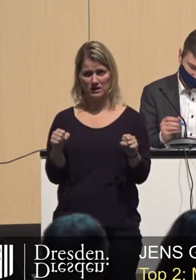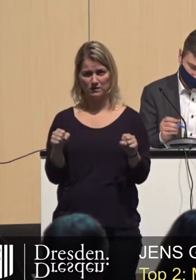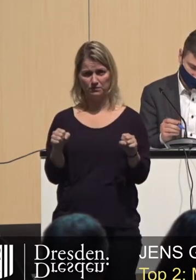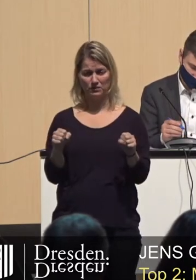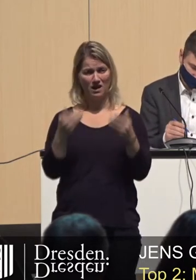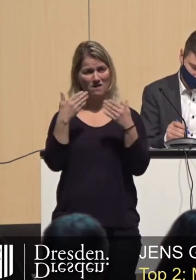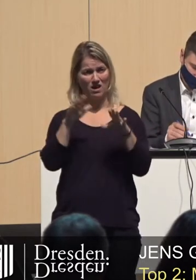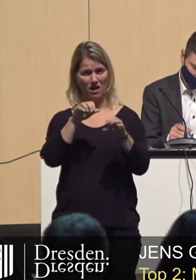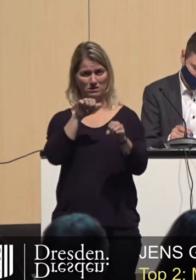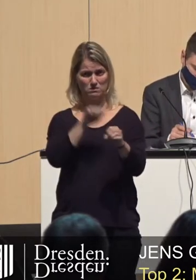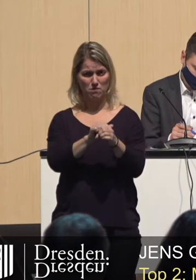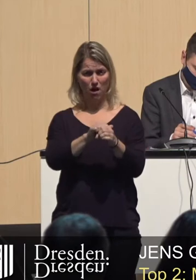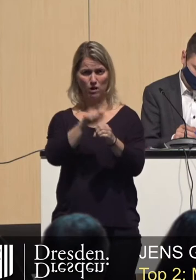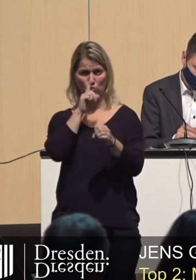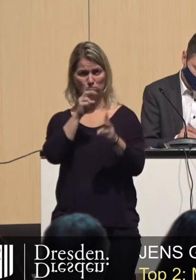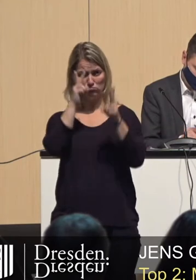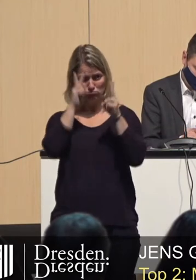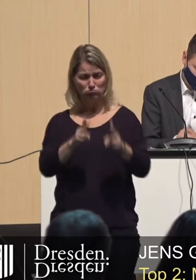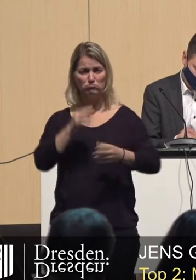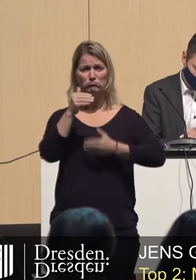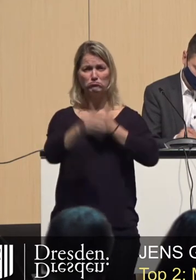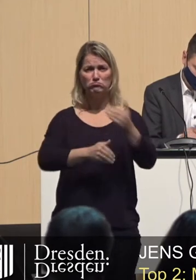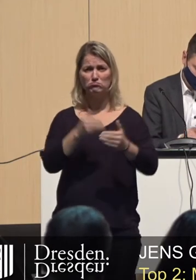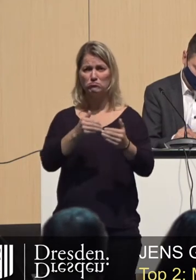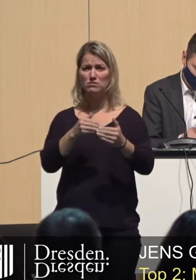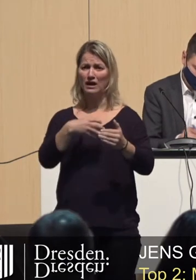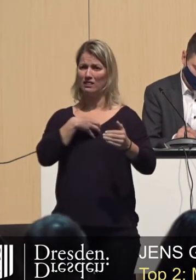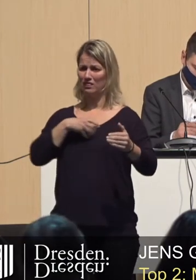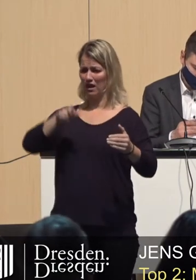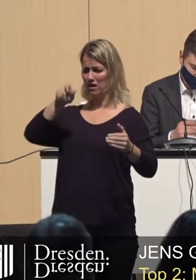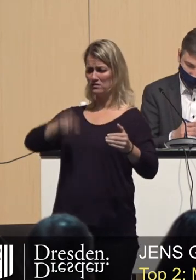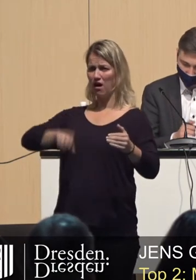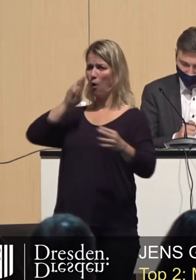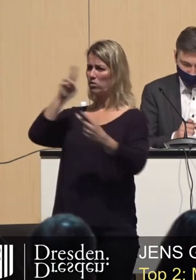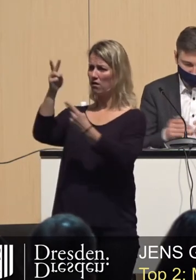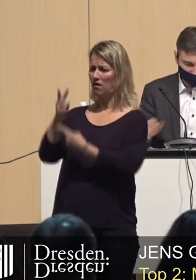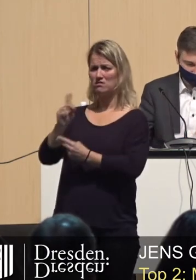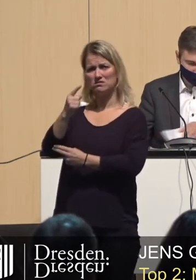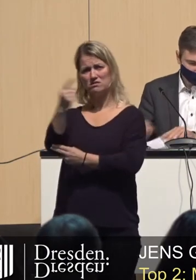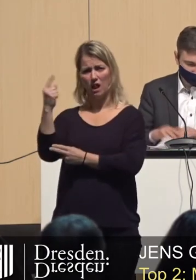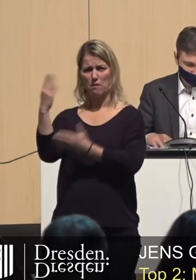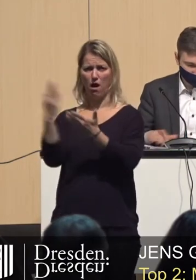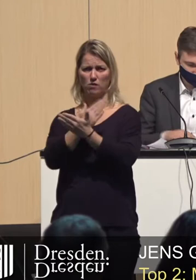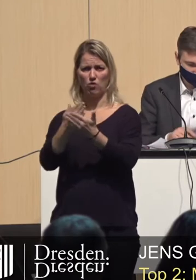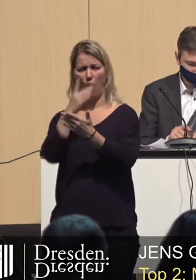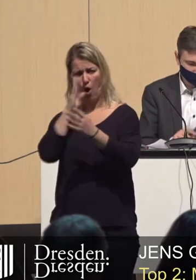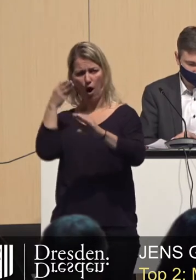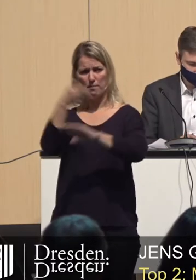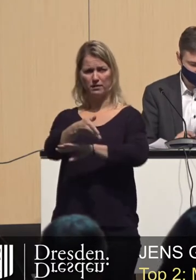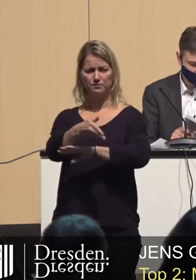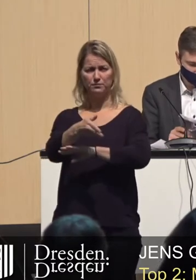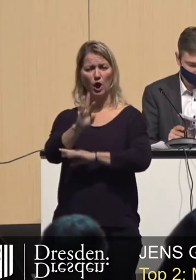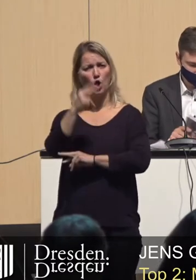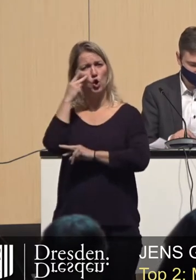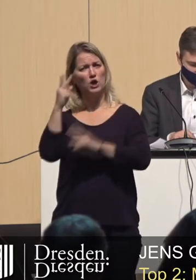Weihnachtsmärkte stattfinden, entscheidet der Dresdner, der Gast, ob er auf diesen Markt geht. Es gibt ein Hygienekonzept für die Märkte. Wir sitzen